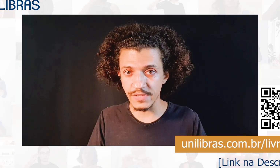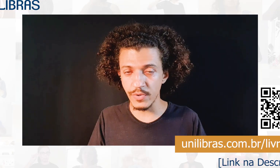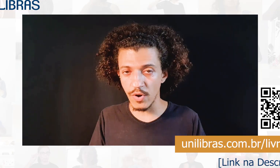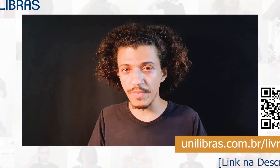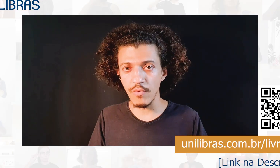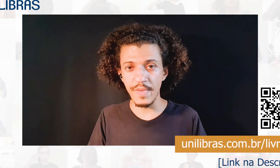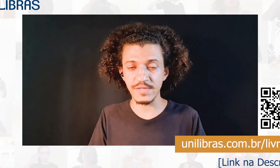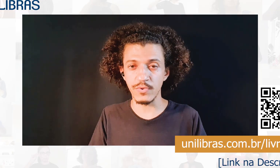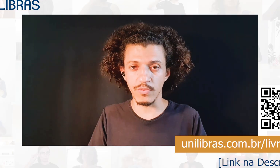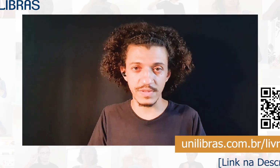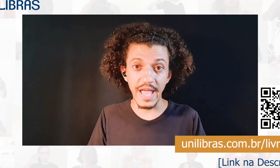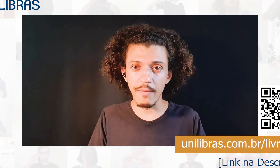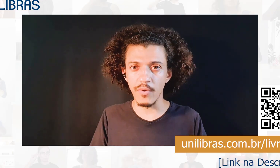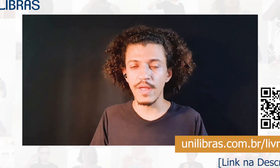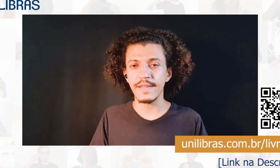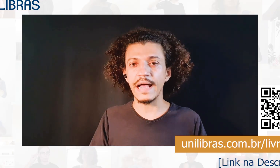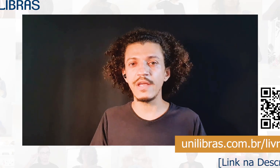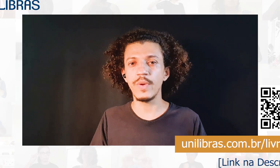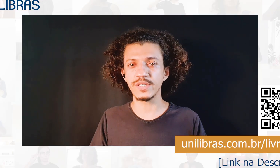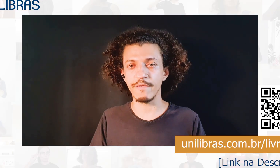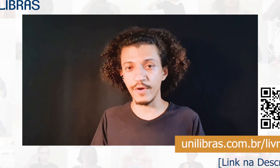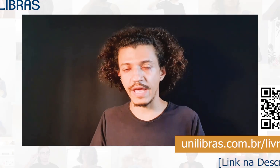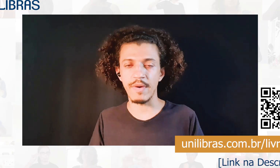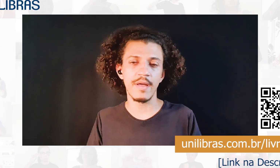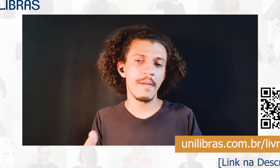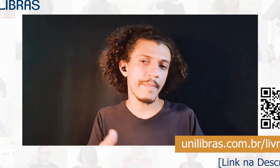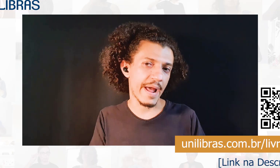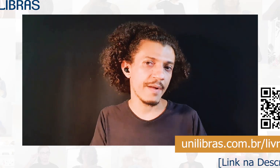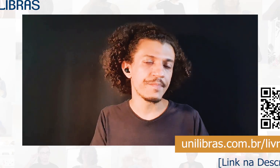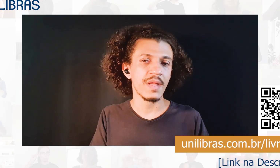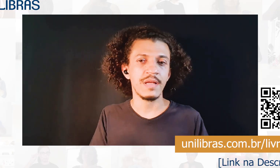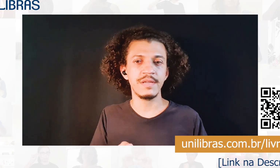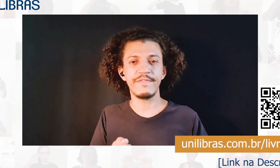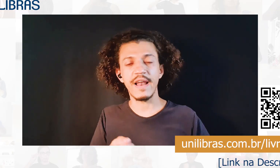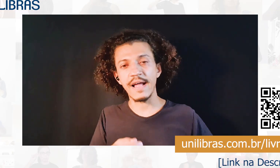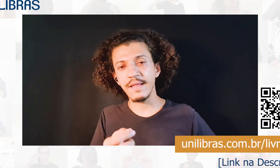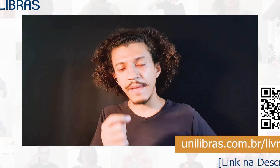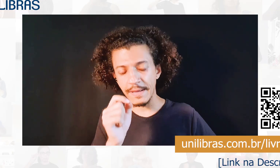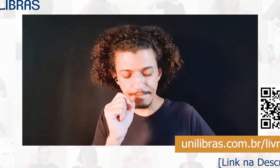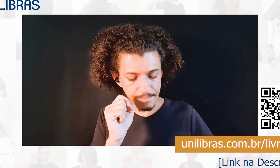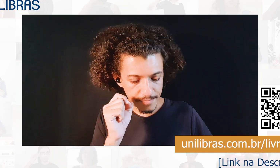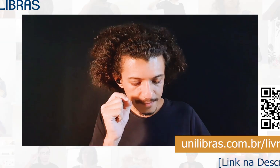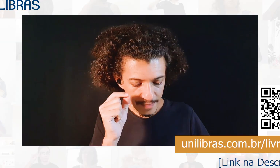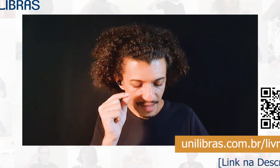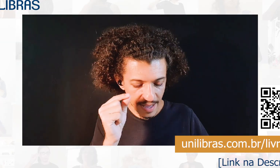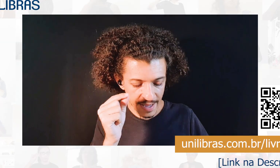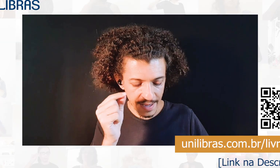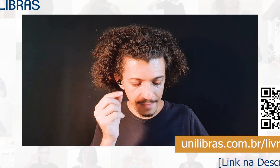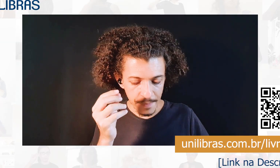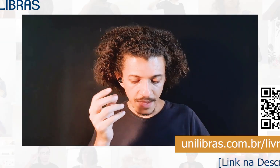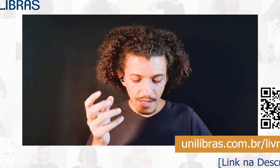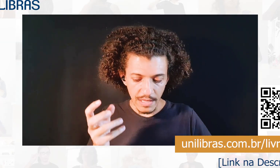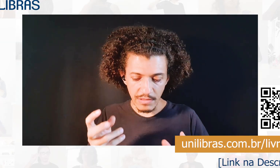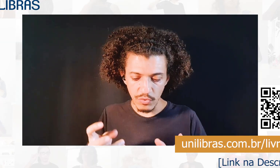usar o mesmo nome, o mesmo termo da linguística, fonema, para falar também